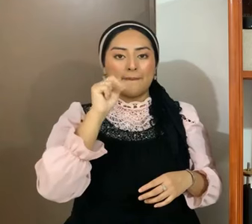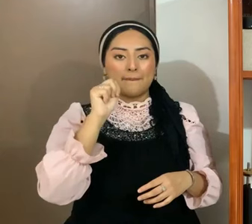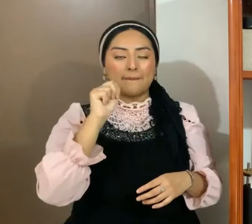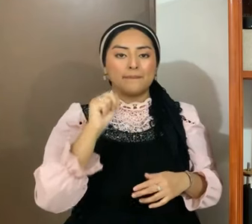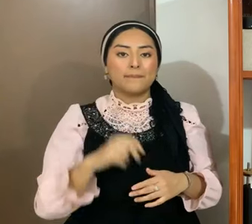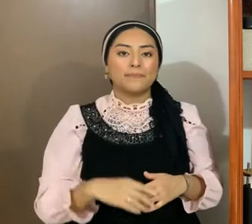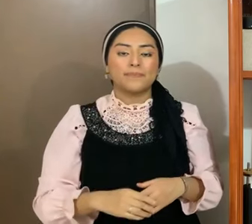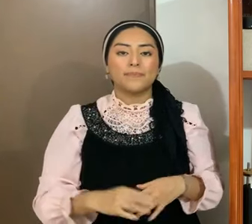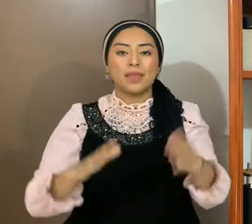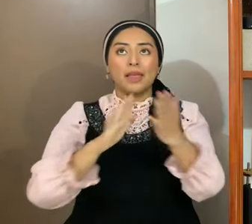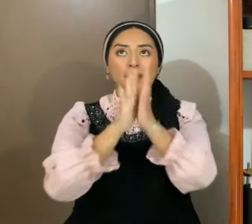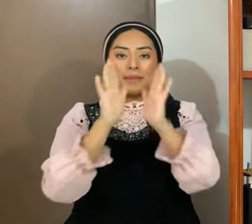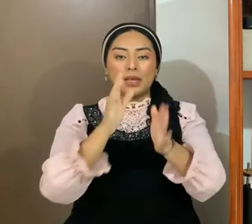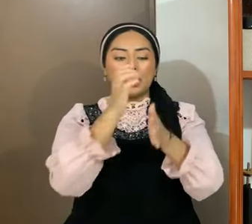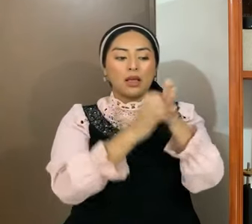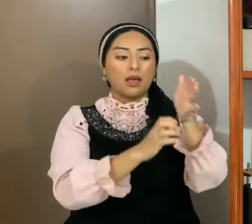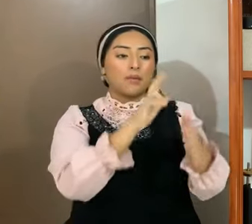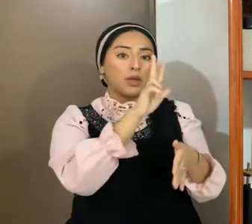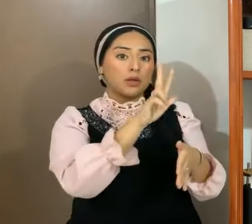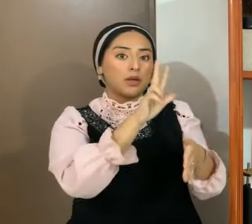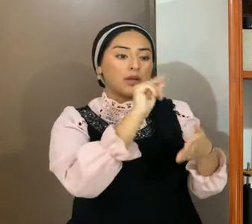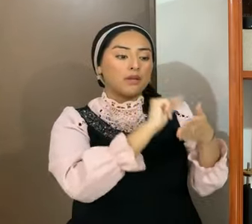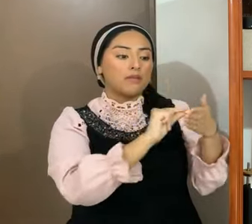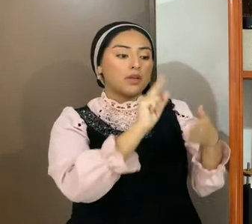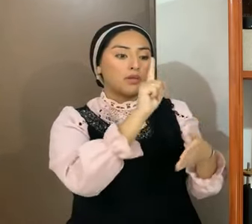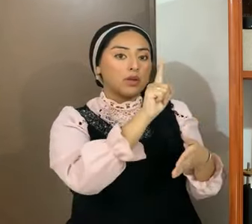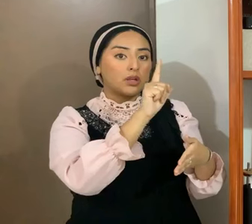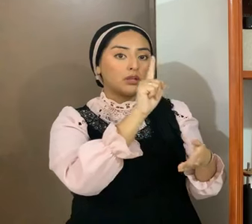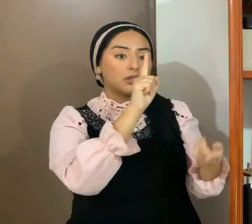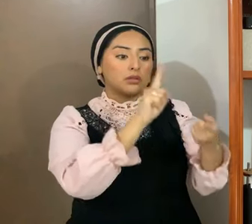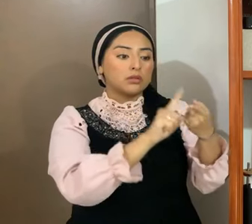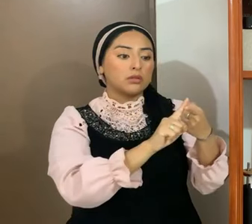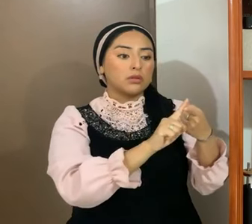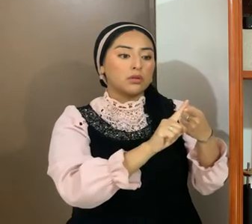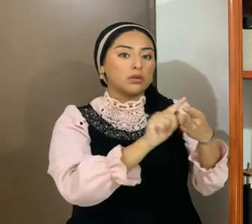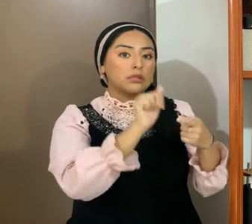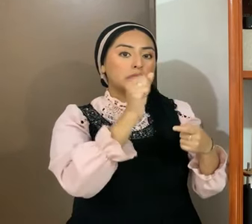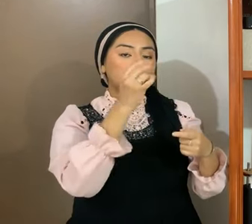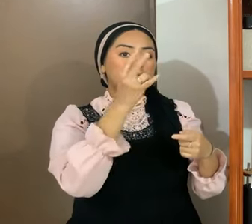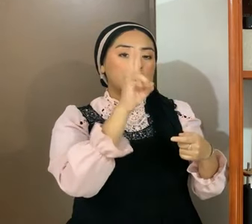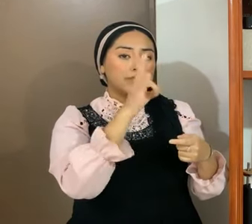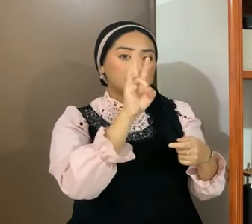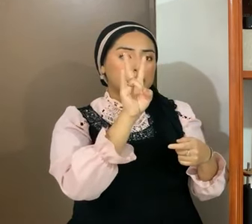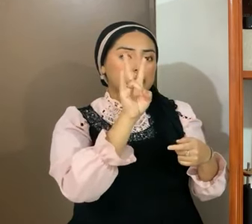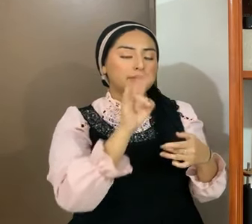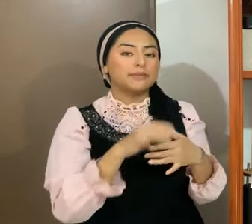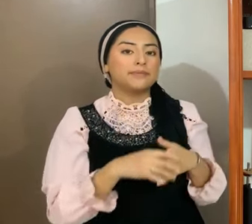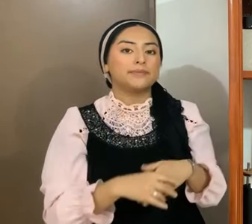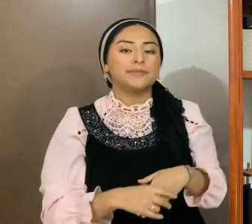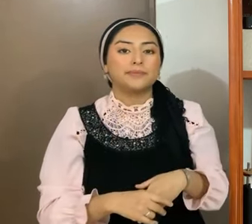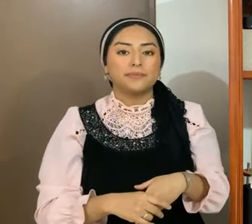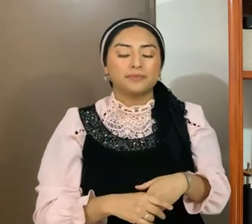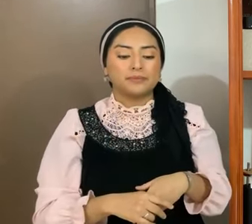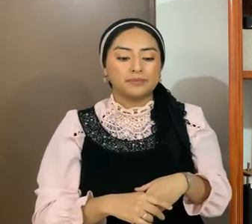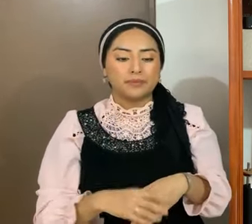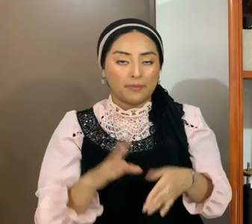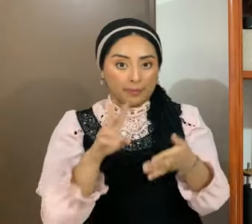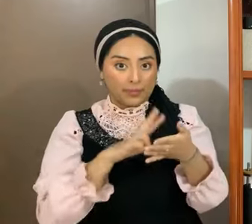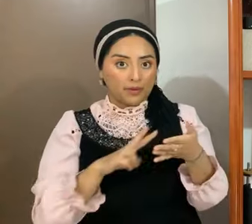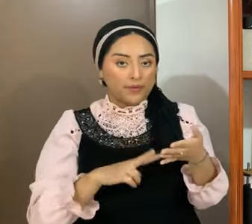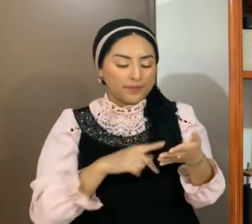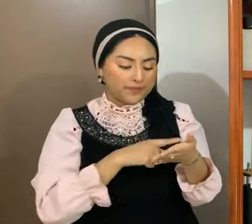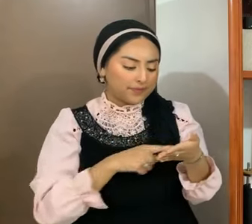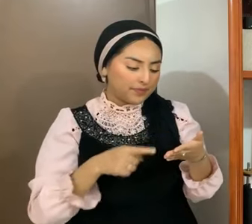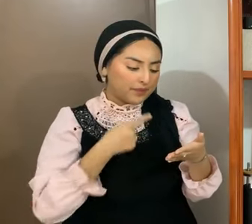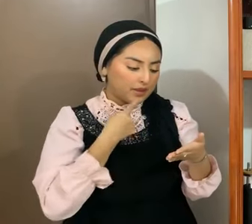Shelamim, paz. Capítulo 3, del verso 1 hasta el 17. Les leo la